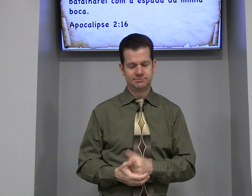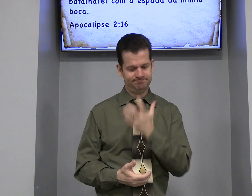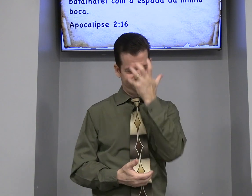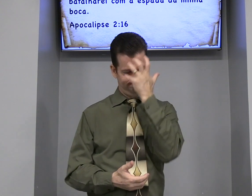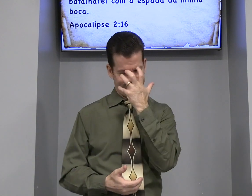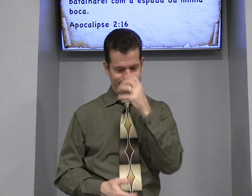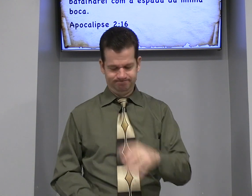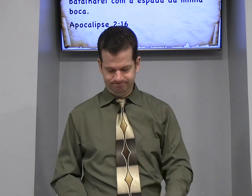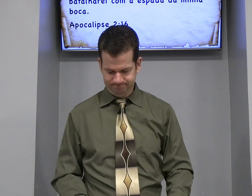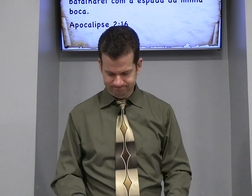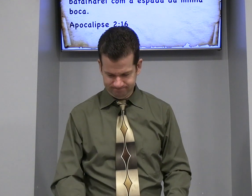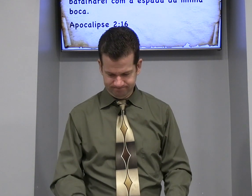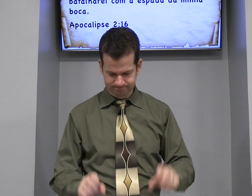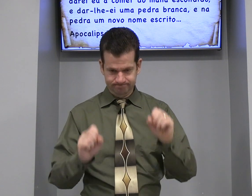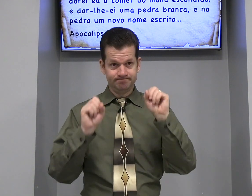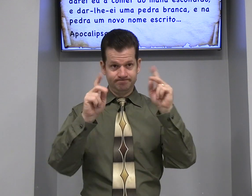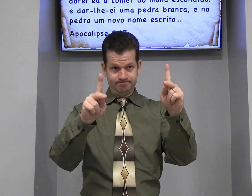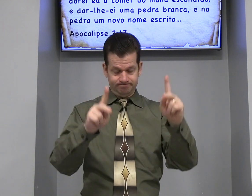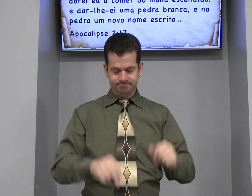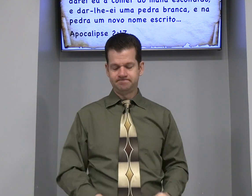Não é brincadeira, não, é sério. Ok.